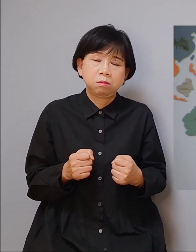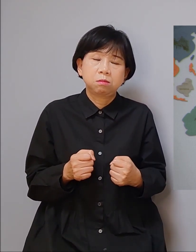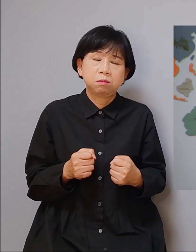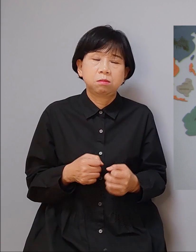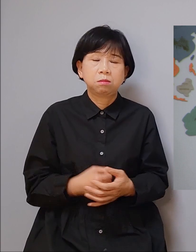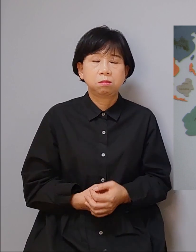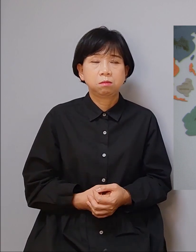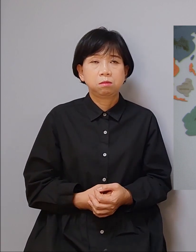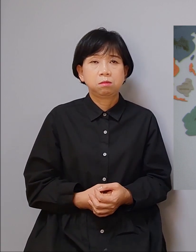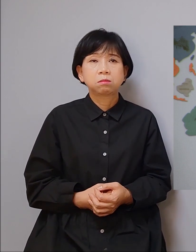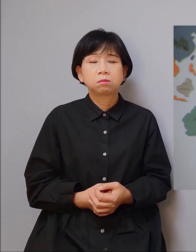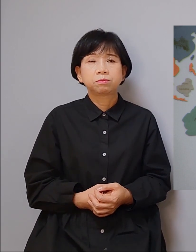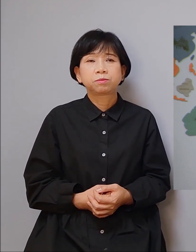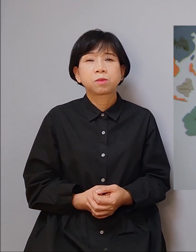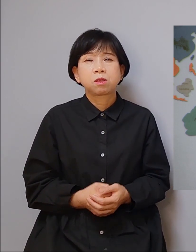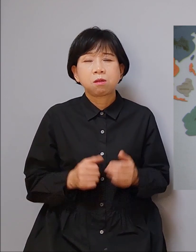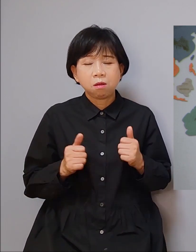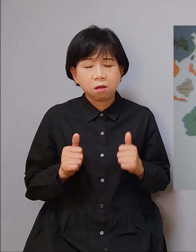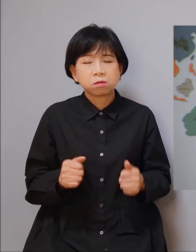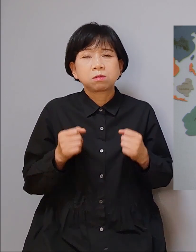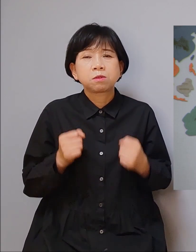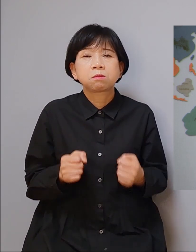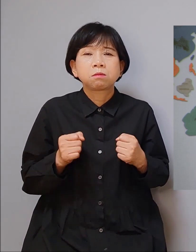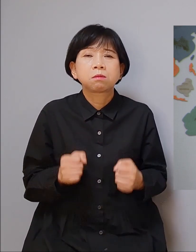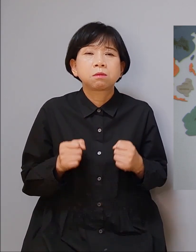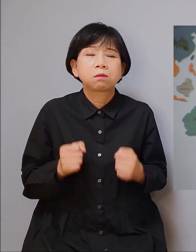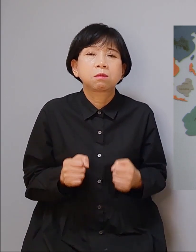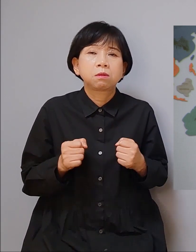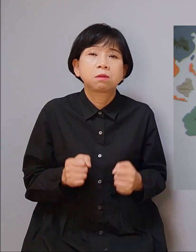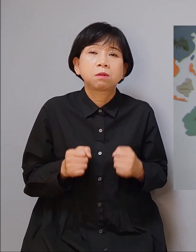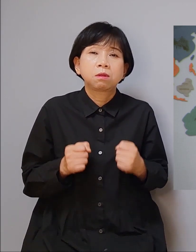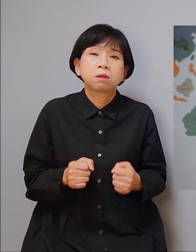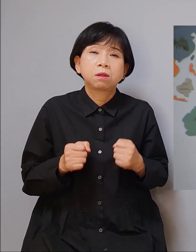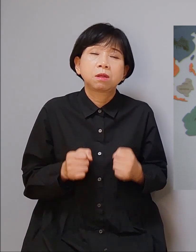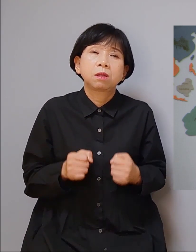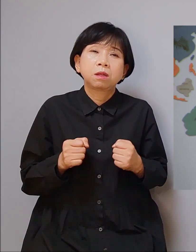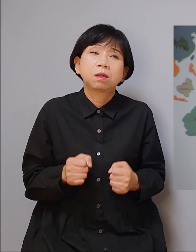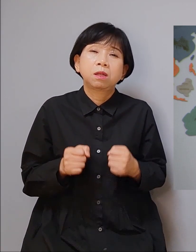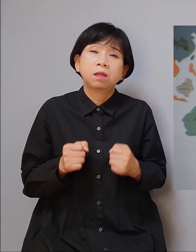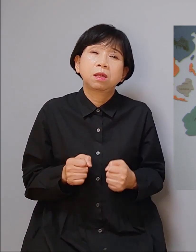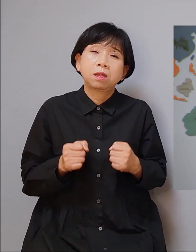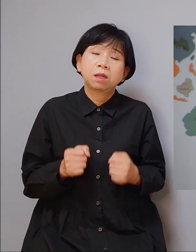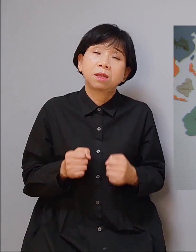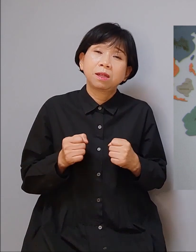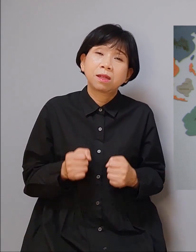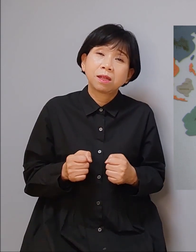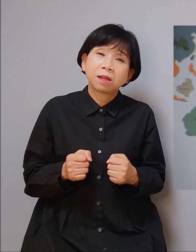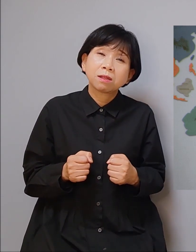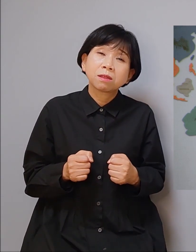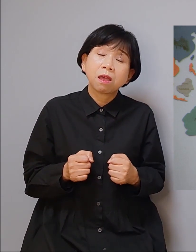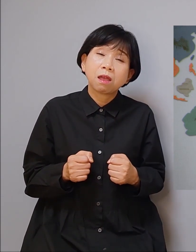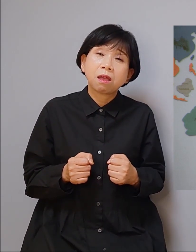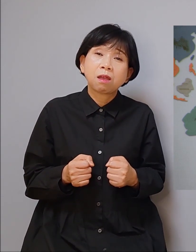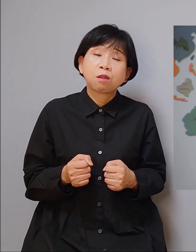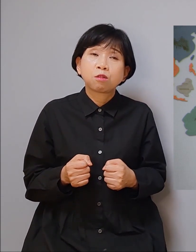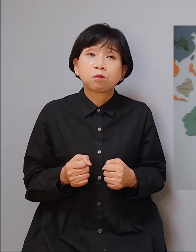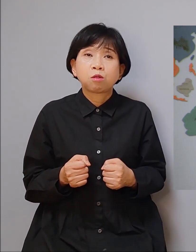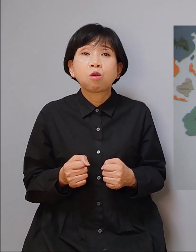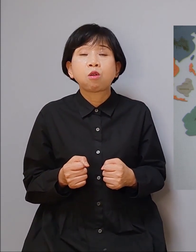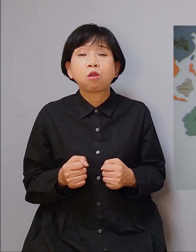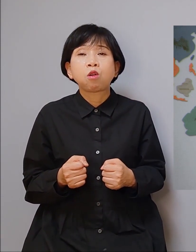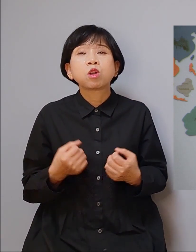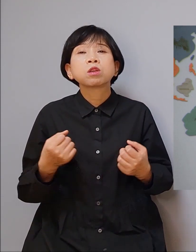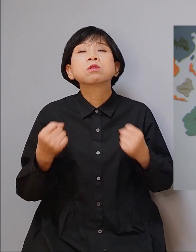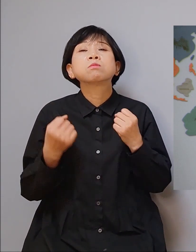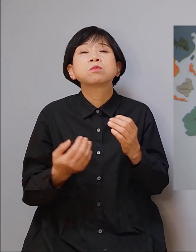겁니다. 열심히 달려서 지칠 것 같은데 이제는 그만해야 될 것 같은데 다시 힘이 생겨서 또 달릴